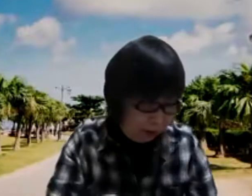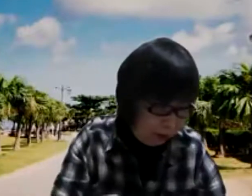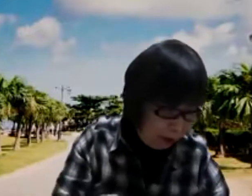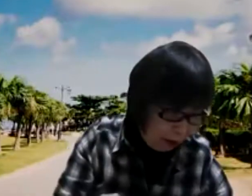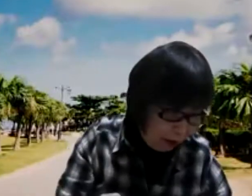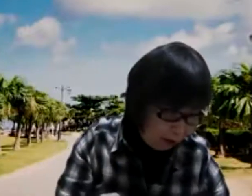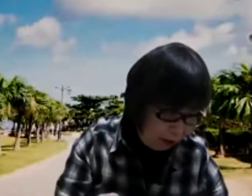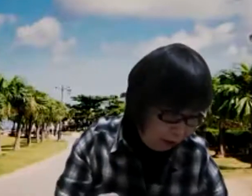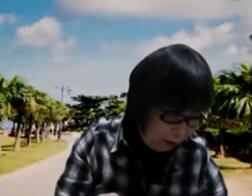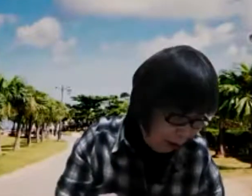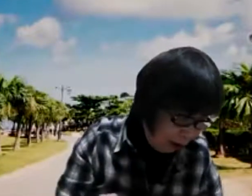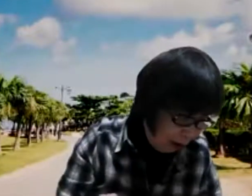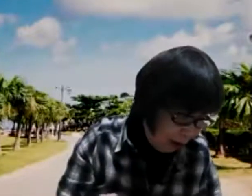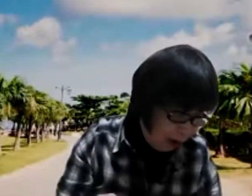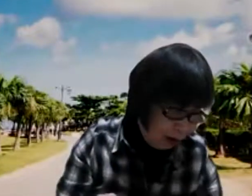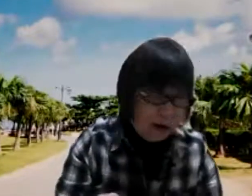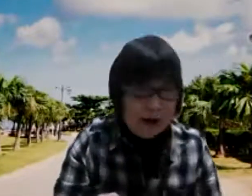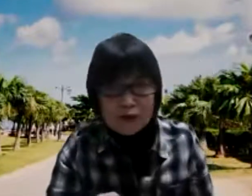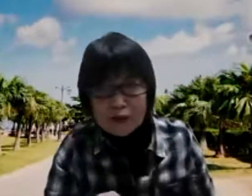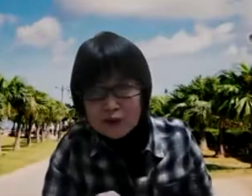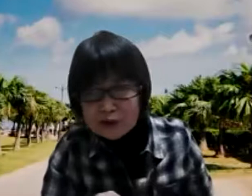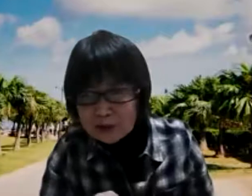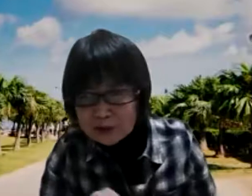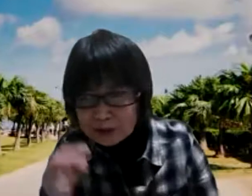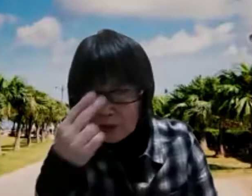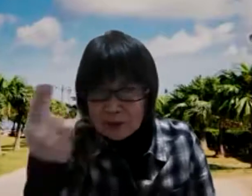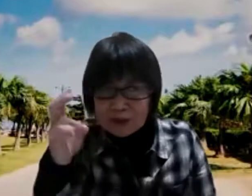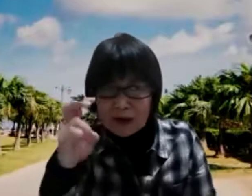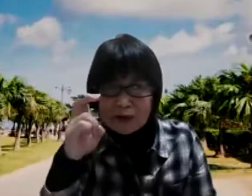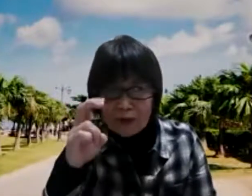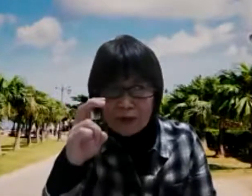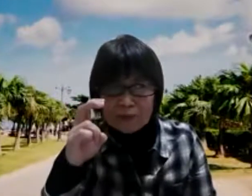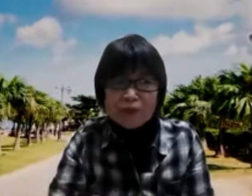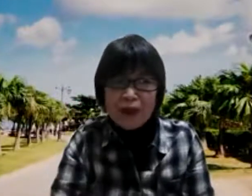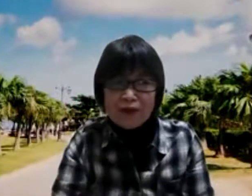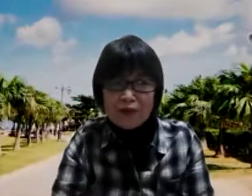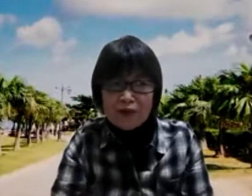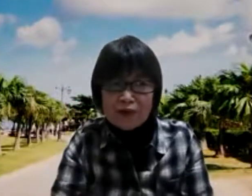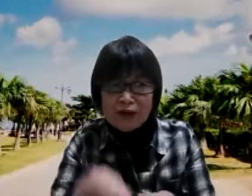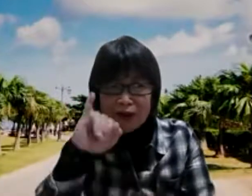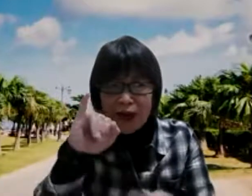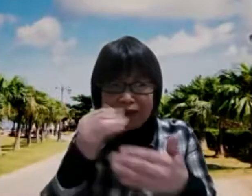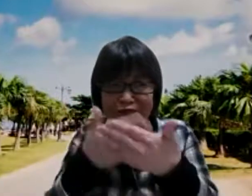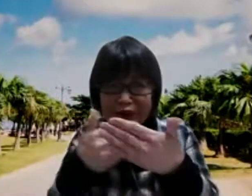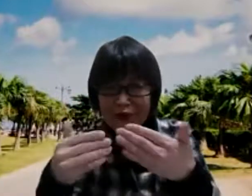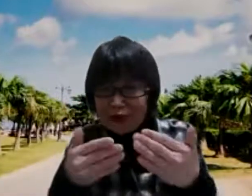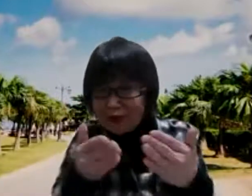から次は、あと、トロロさんの、あの、イラスト説